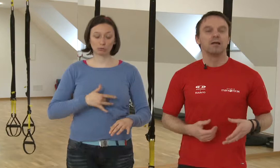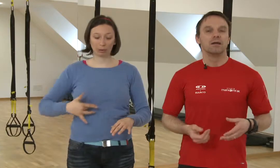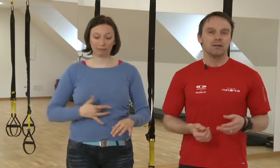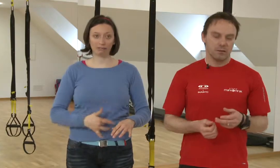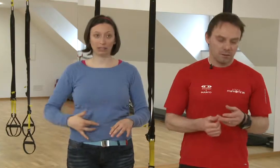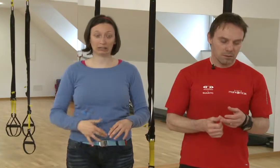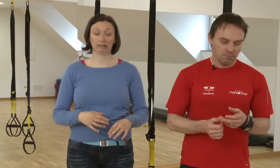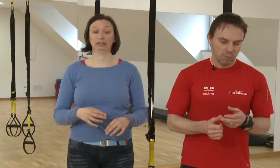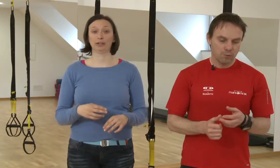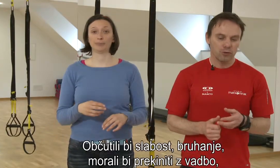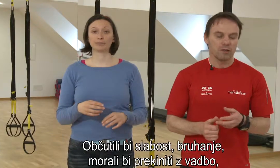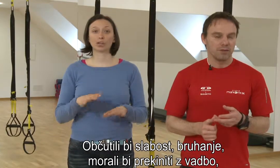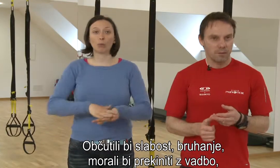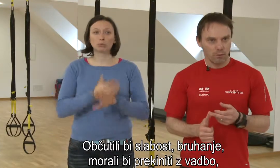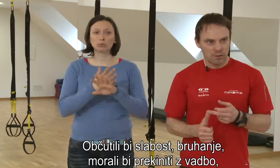In občutili bi slabost,